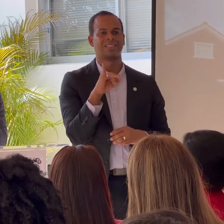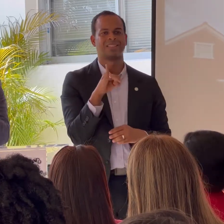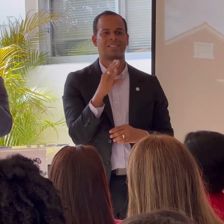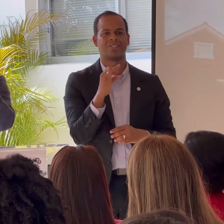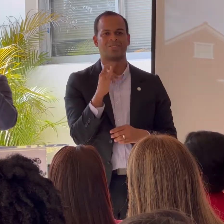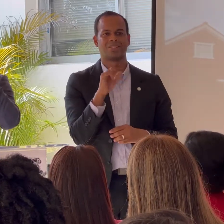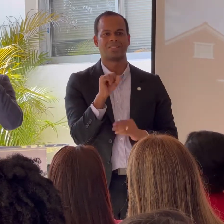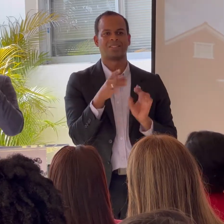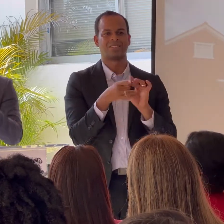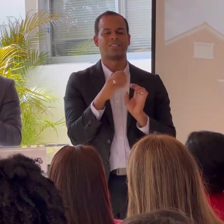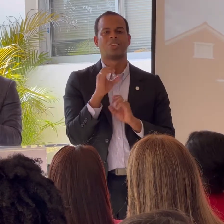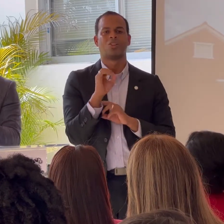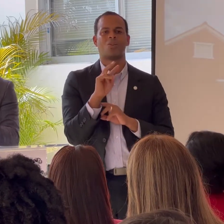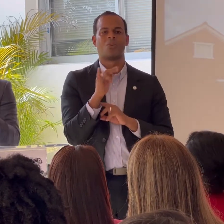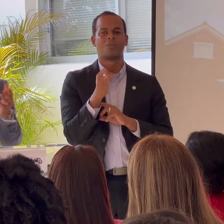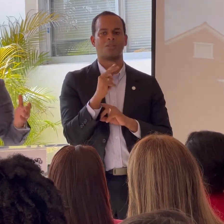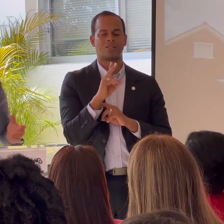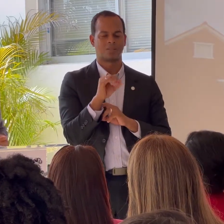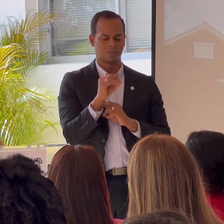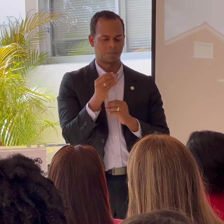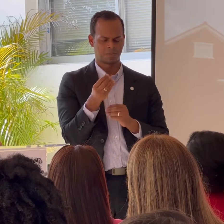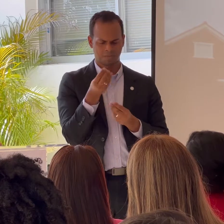dijo: yo quiero que tú